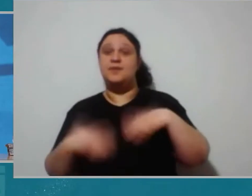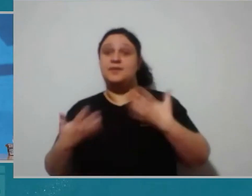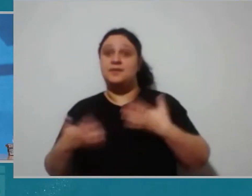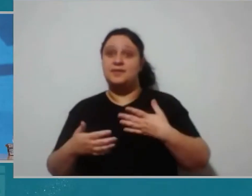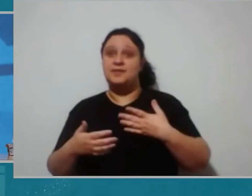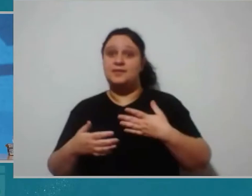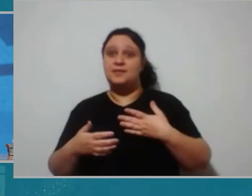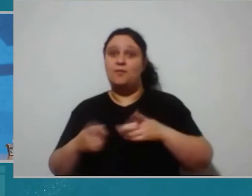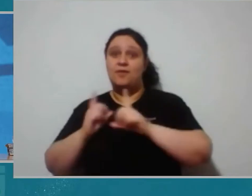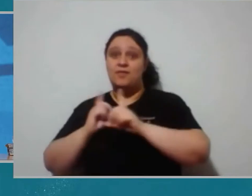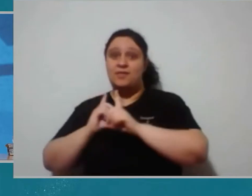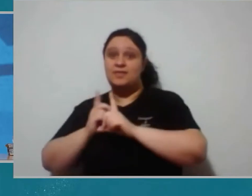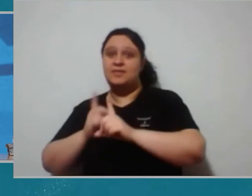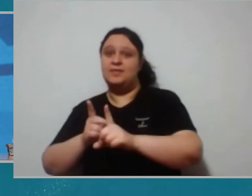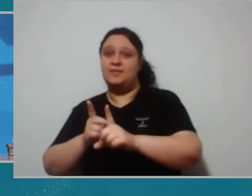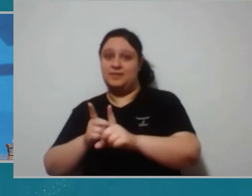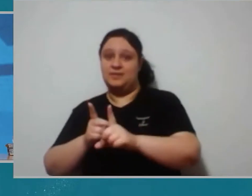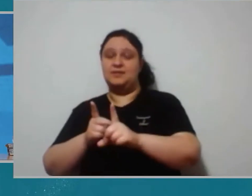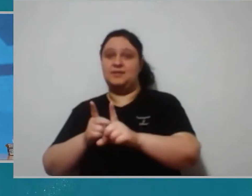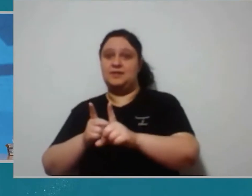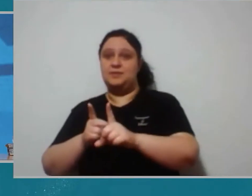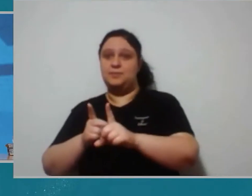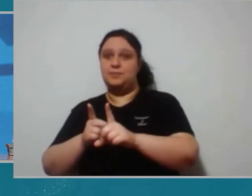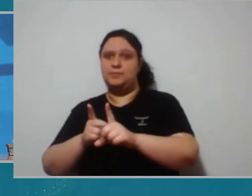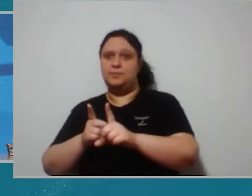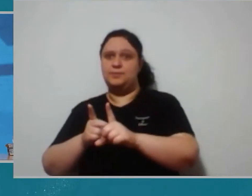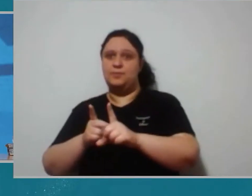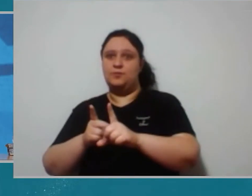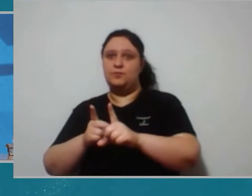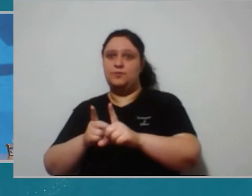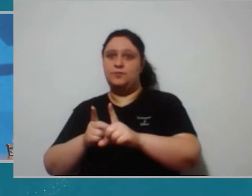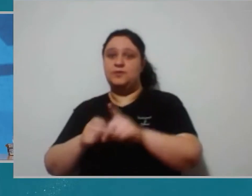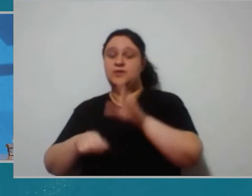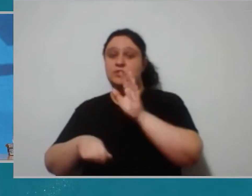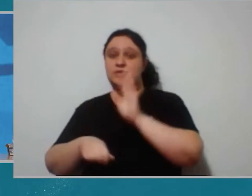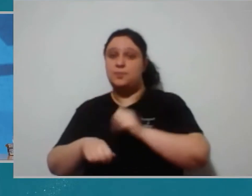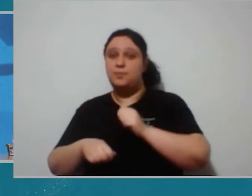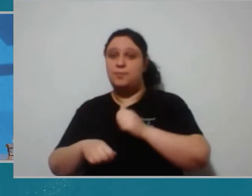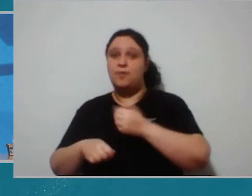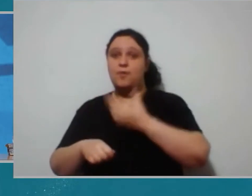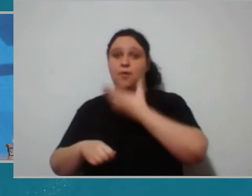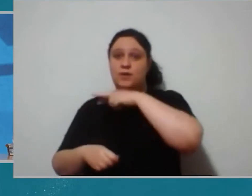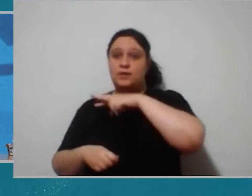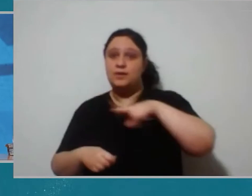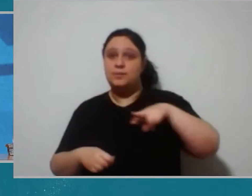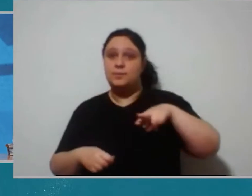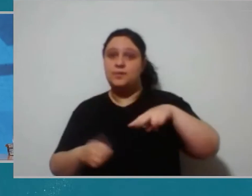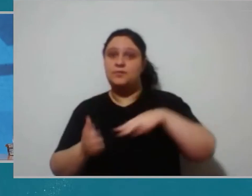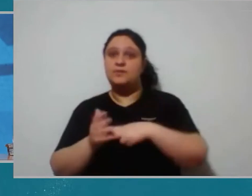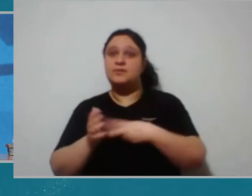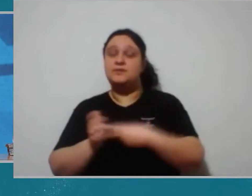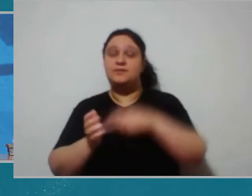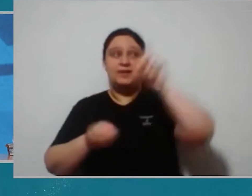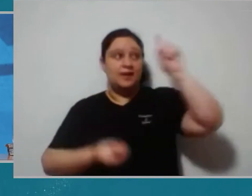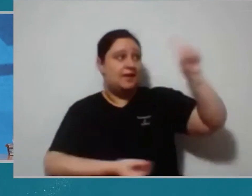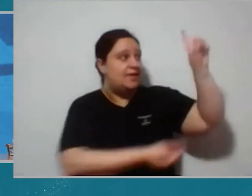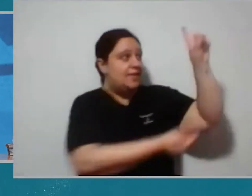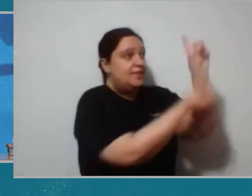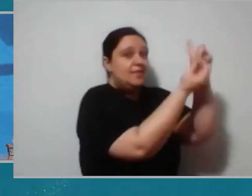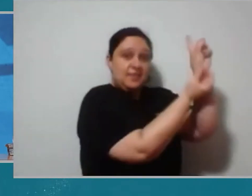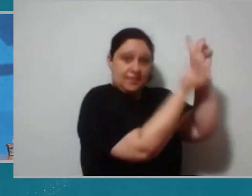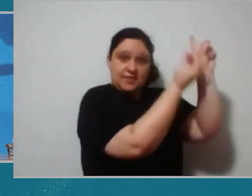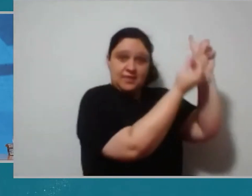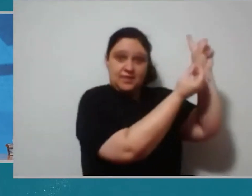de meus irmãos. Meus irmãos significa ter a mesma vida do pai que eu. E o pai dele